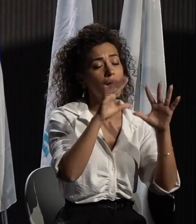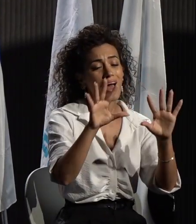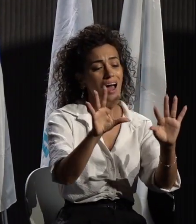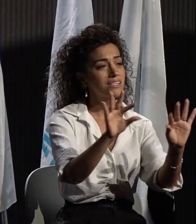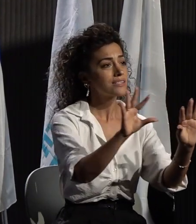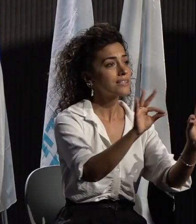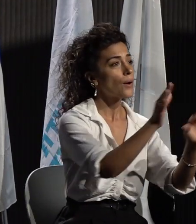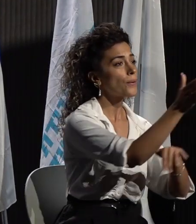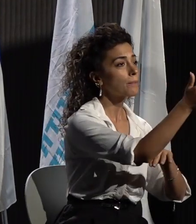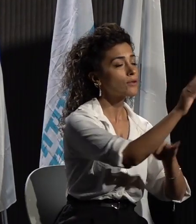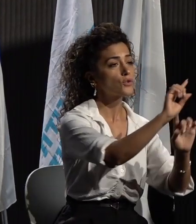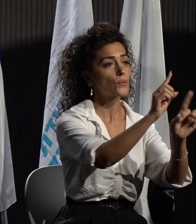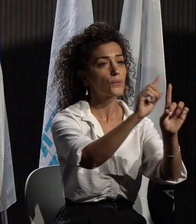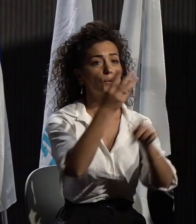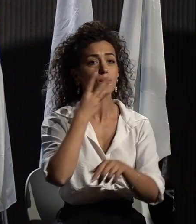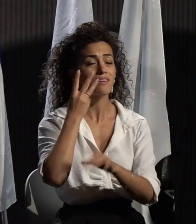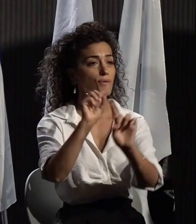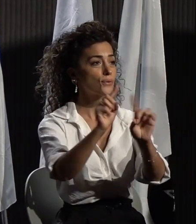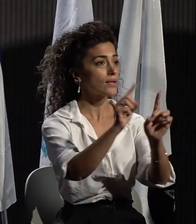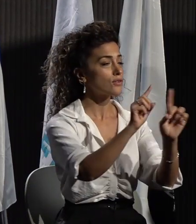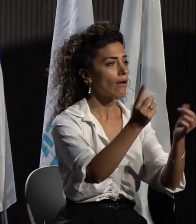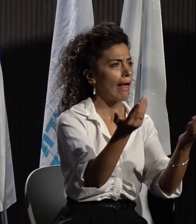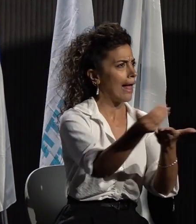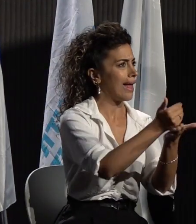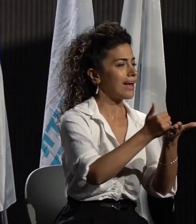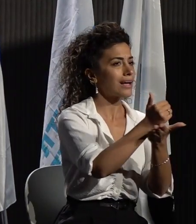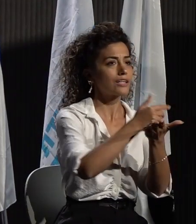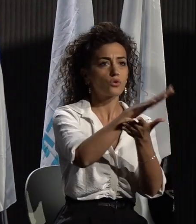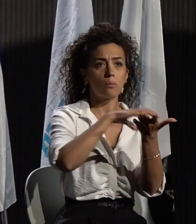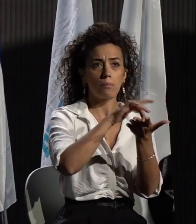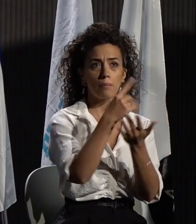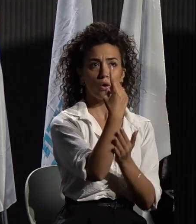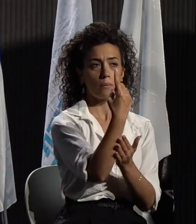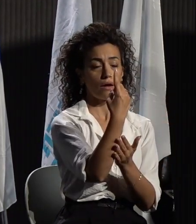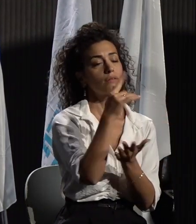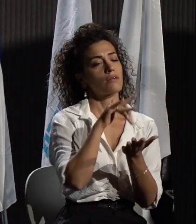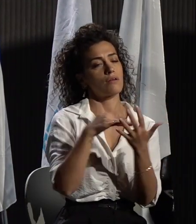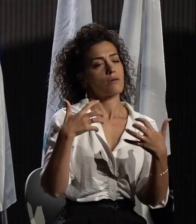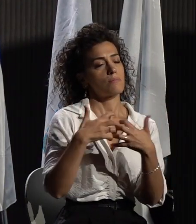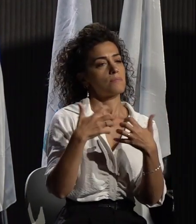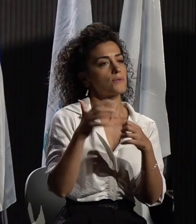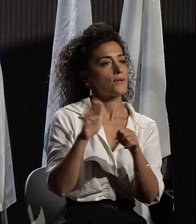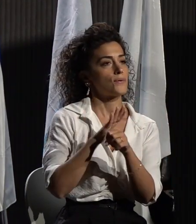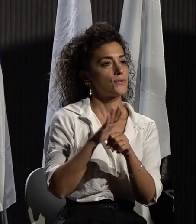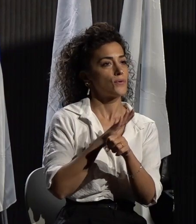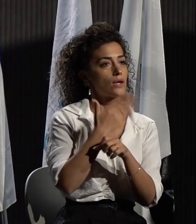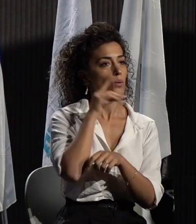של ארצות בשפות רבות ורוכזו במקום אחד ביד ושם